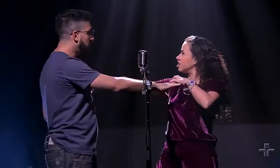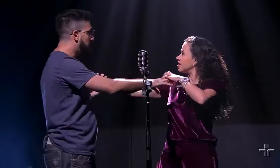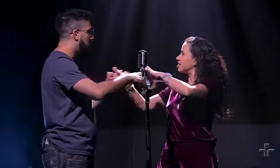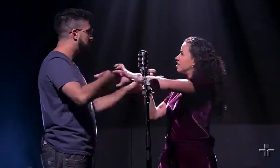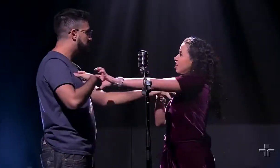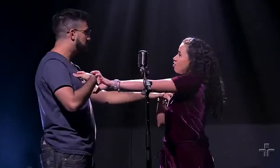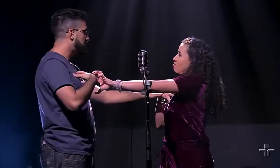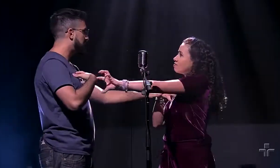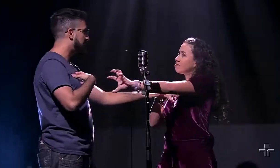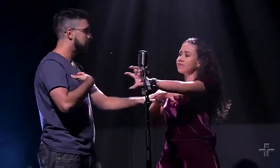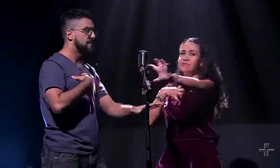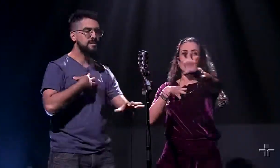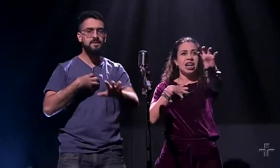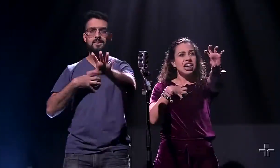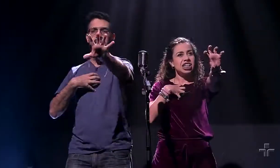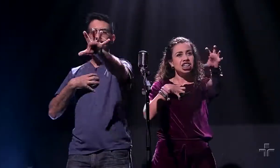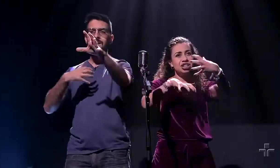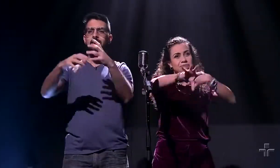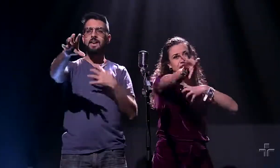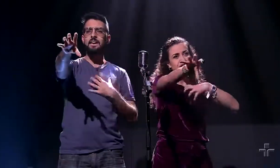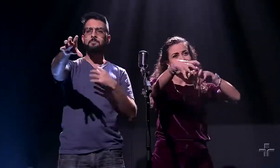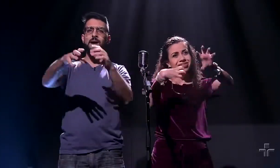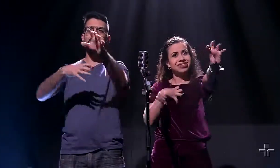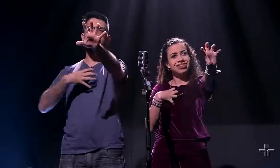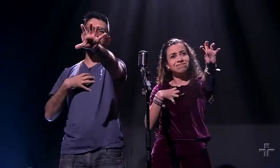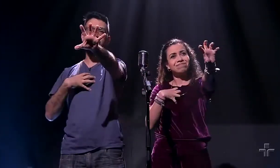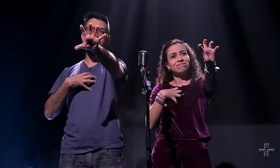empatia em empatia